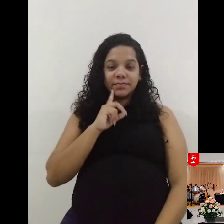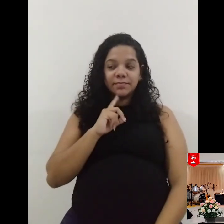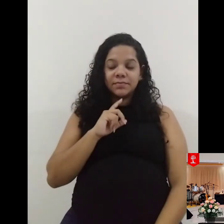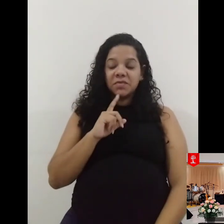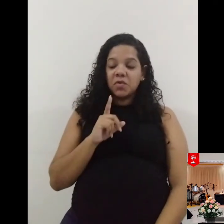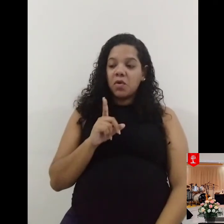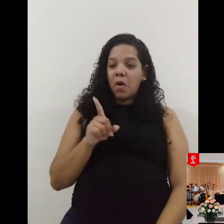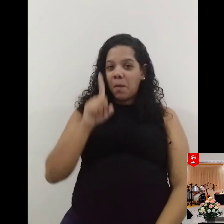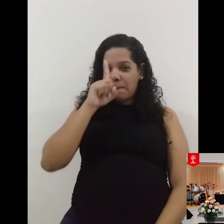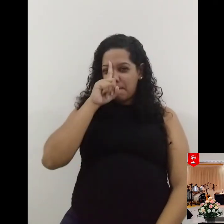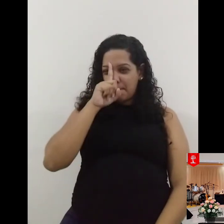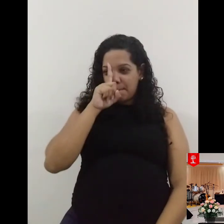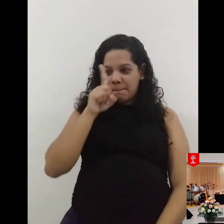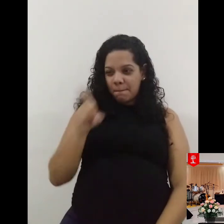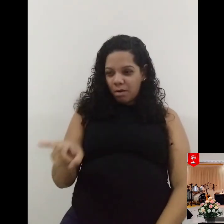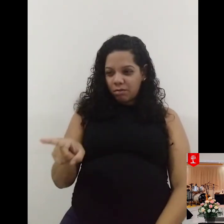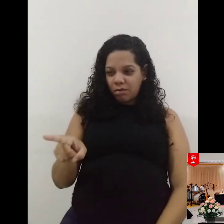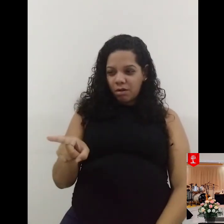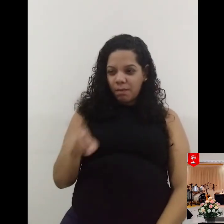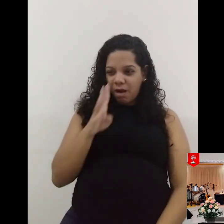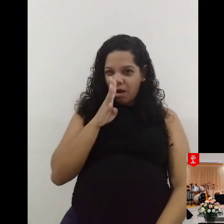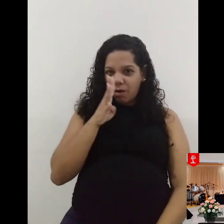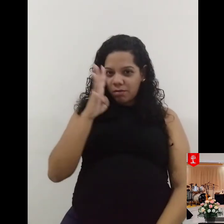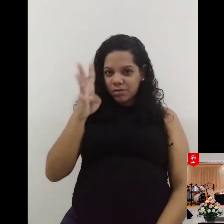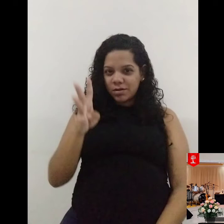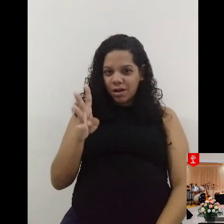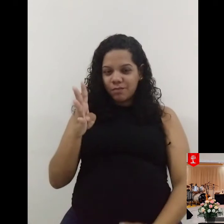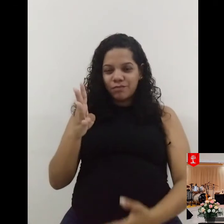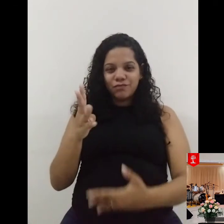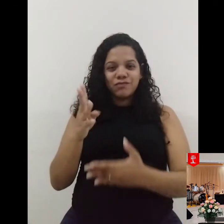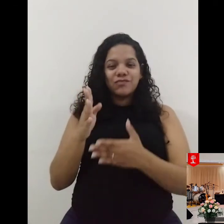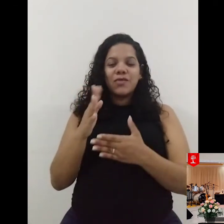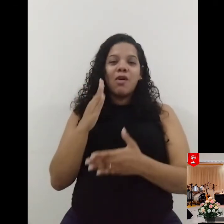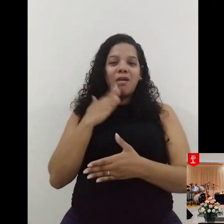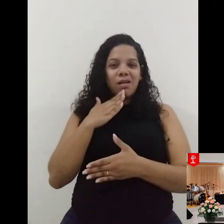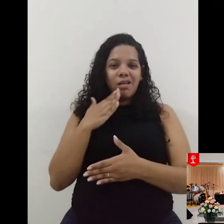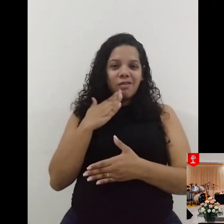outros, para que assim possamos nos sobressair a eles.